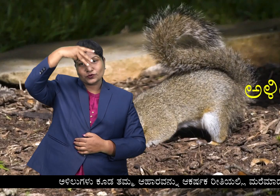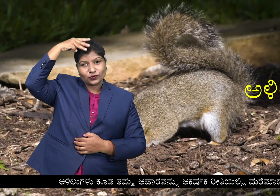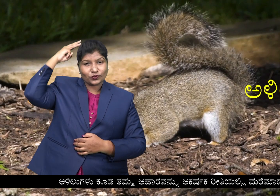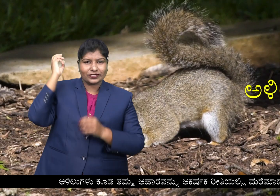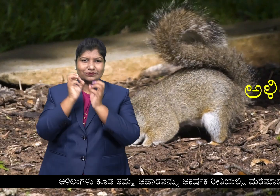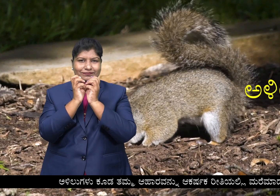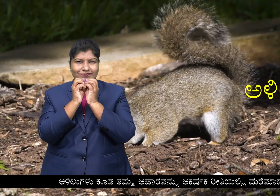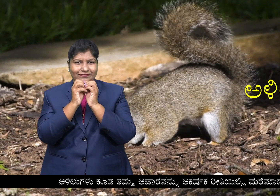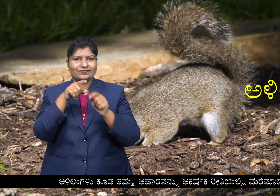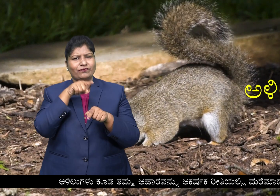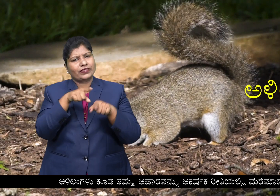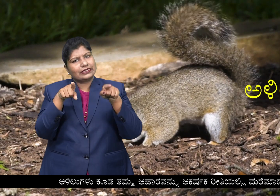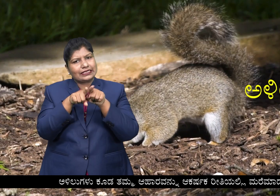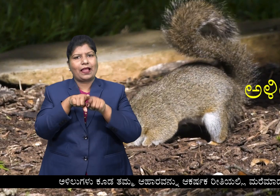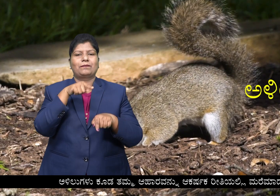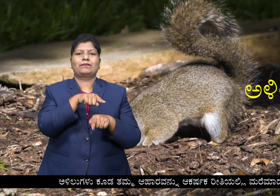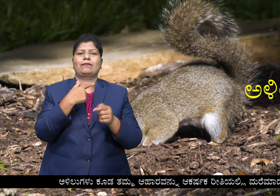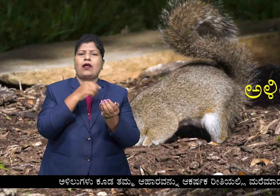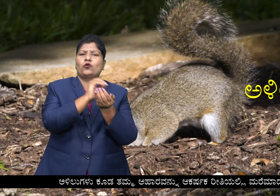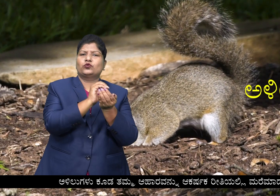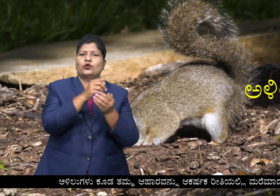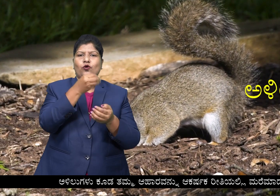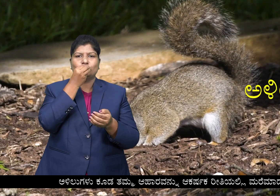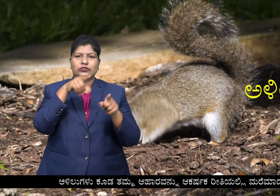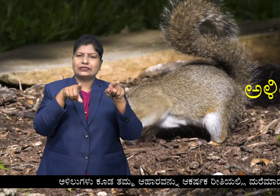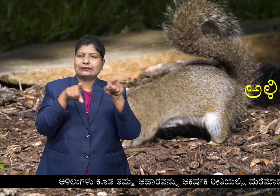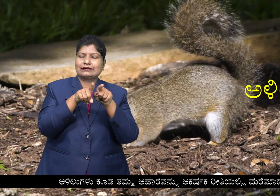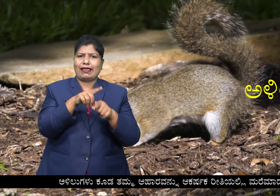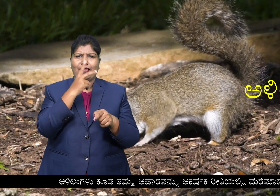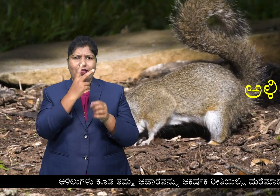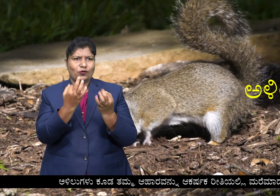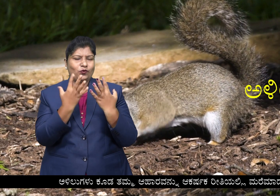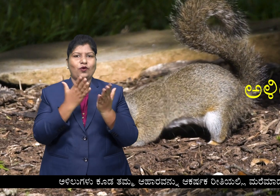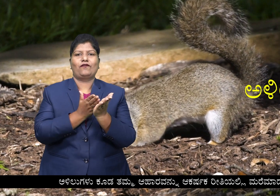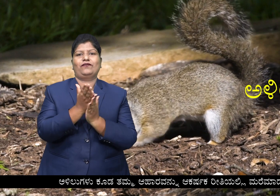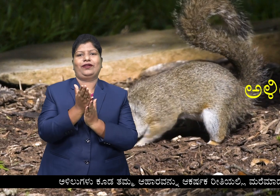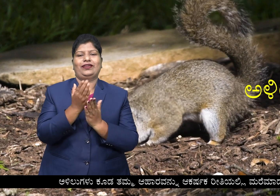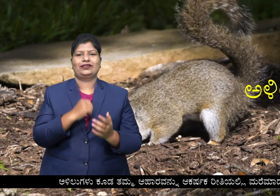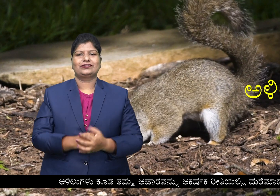ಅಳಿಲುಗಳು ಕೂಡ ತಮ್ಮ ಆಹಾರವನ್ನ ಆಕರ್ಷಕ ರೀತಿಯಲ್ಲಿ ಮರೆಮಾಡುತ್ತವೆ.